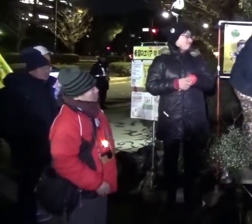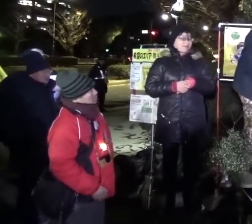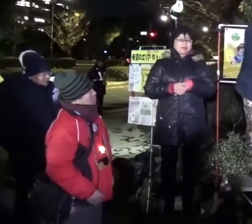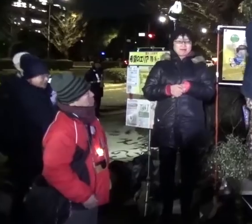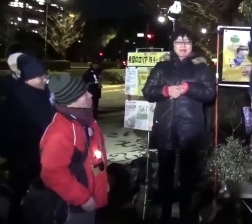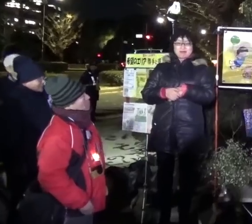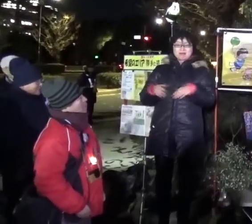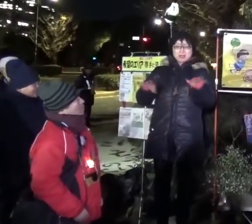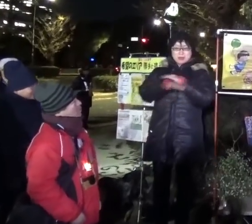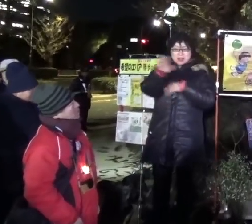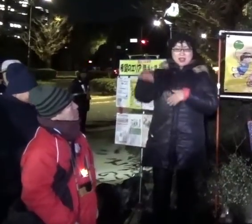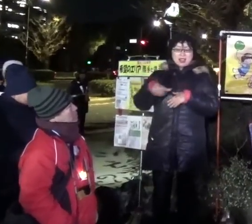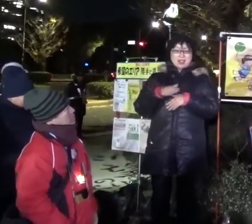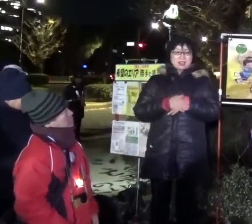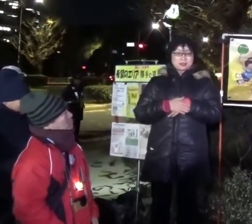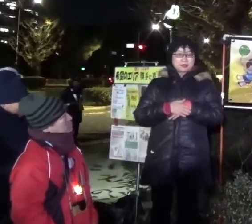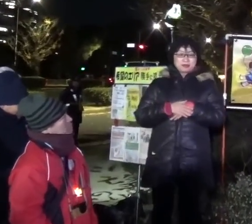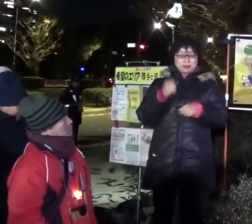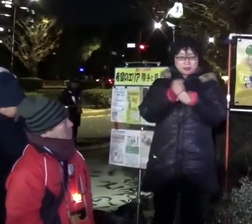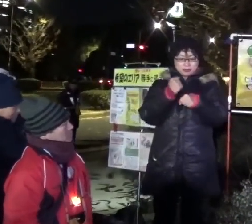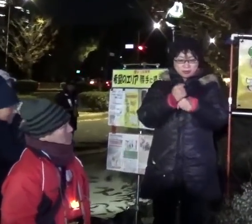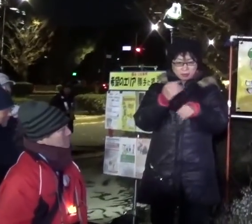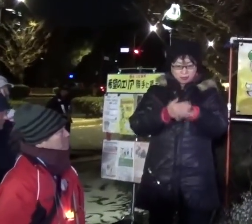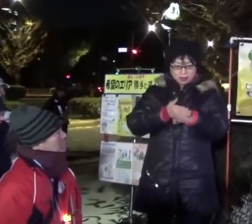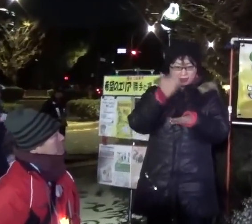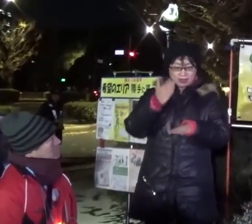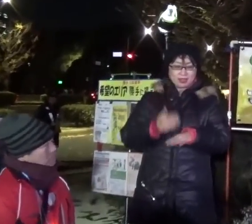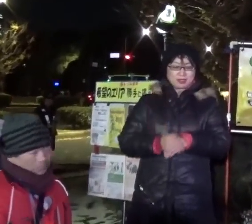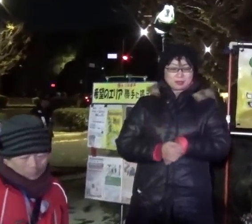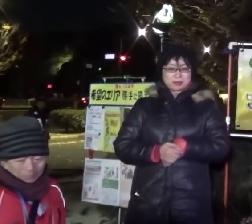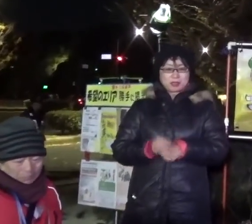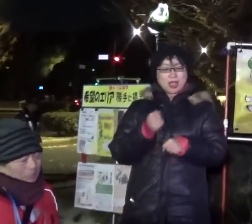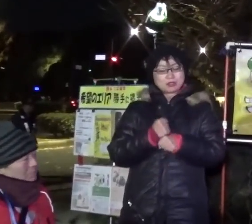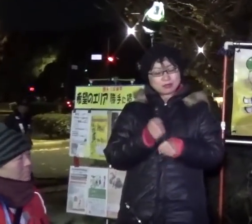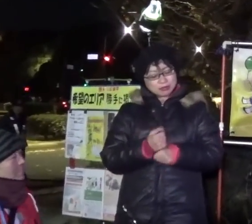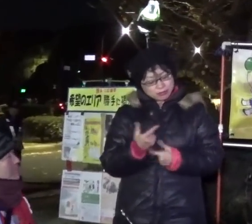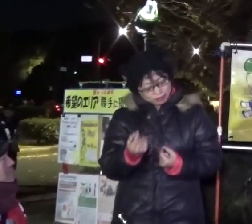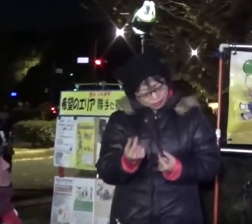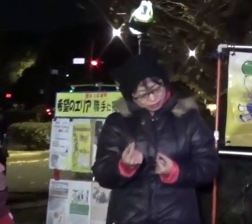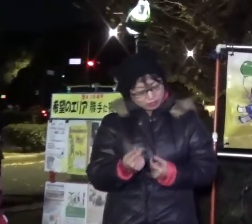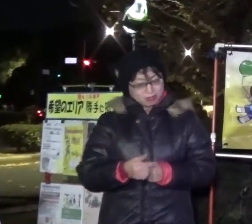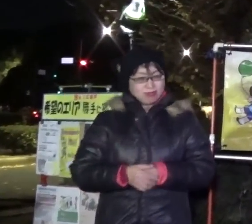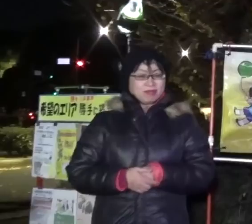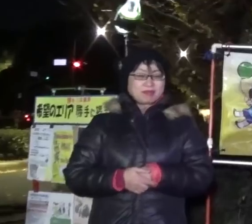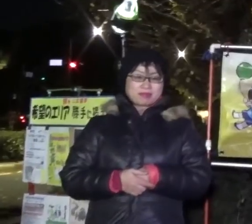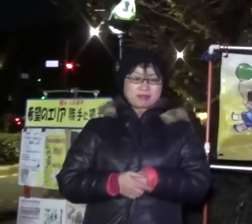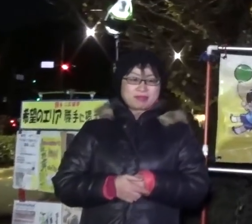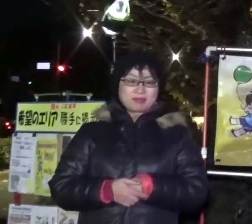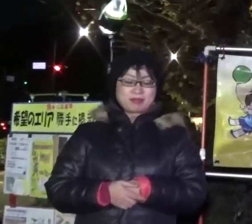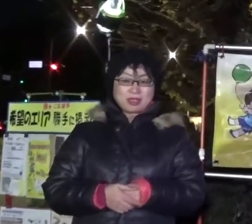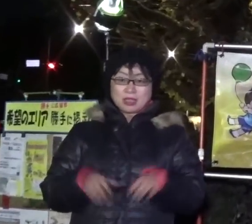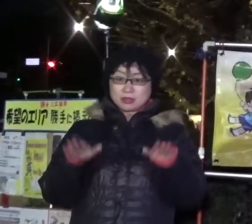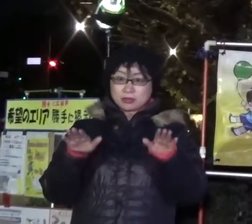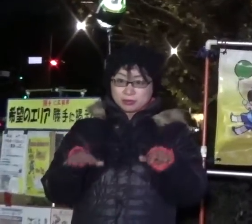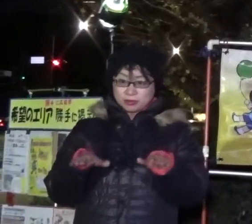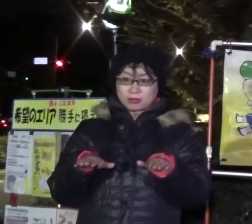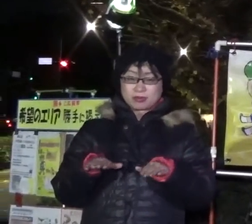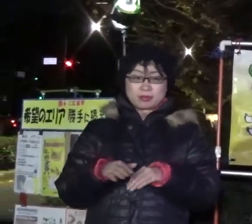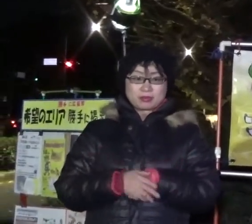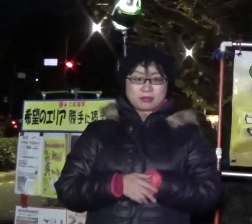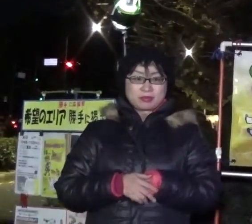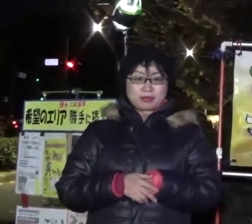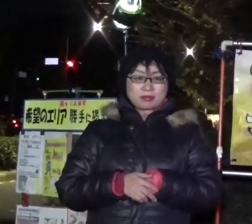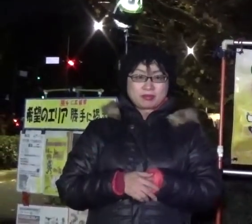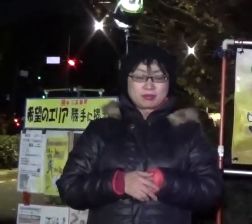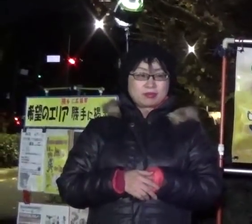はい、皆さん、お疲れ様です。疲れてますよね。でね、今日ね、あいつが来る